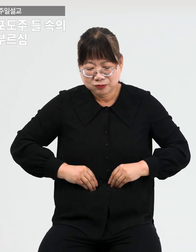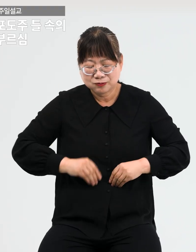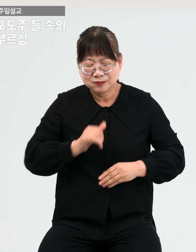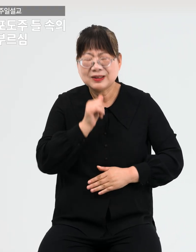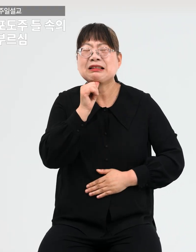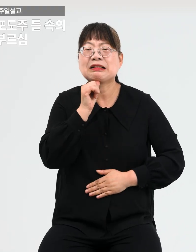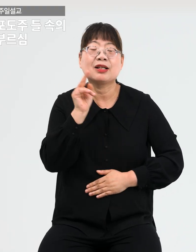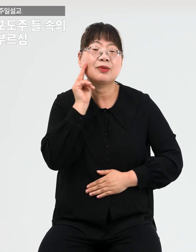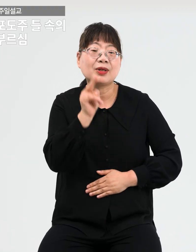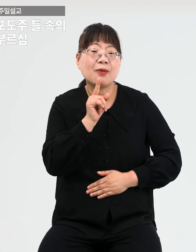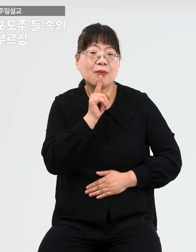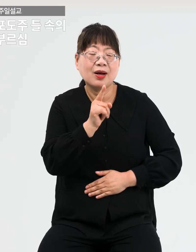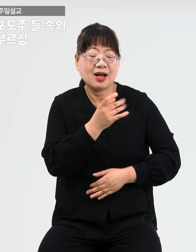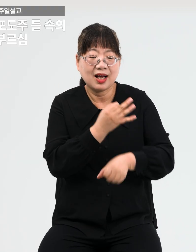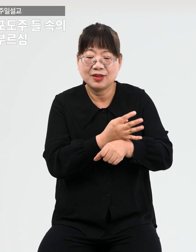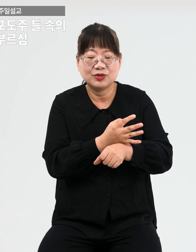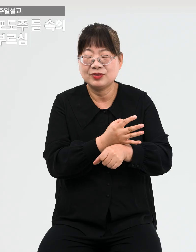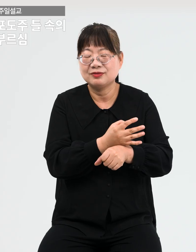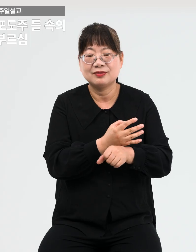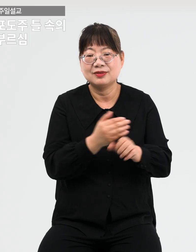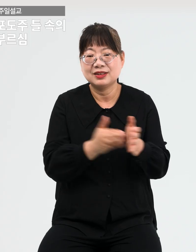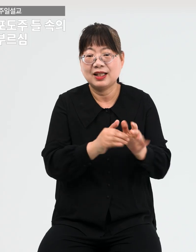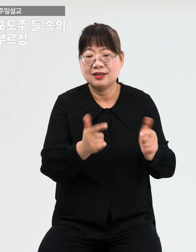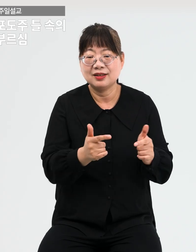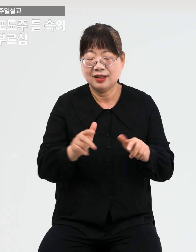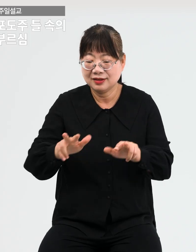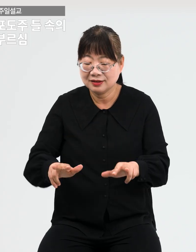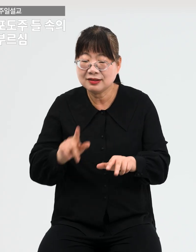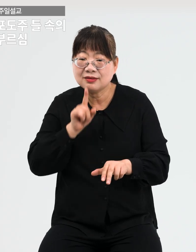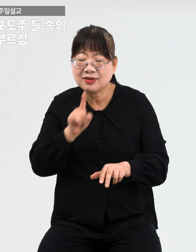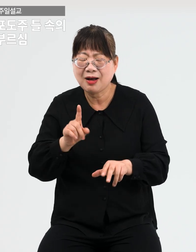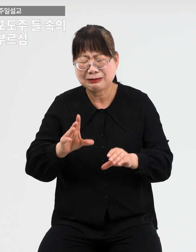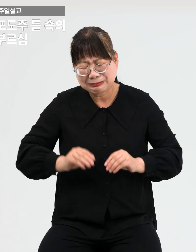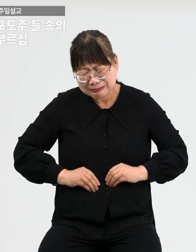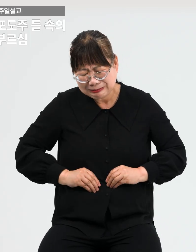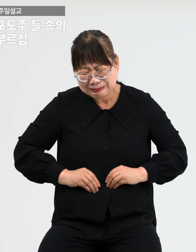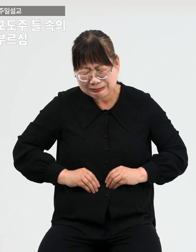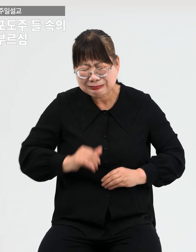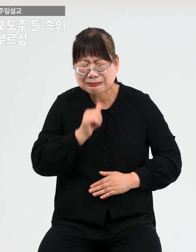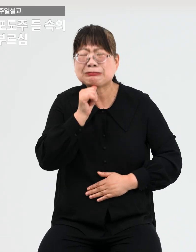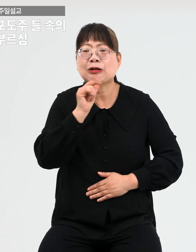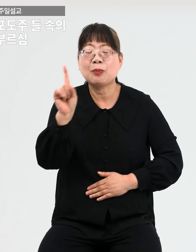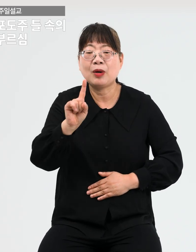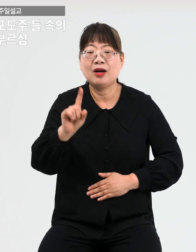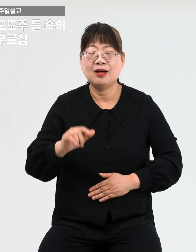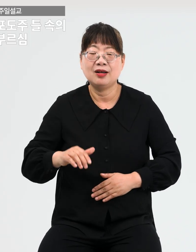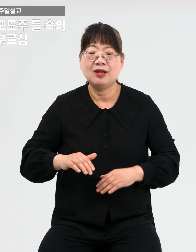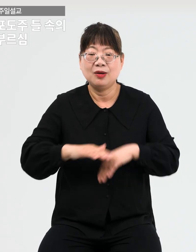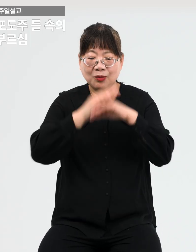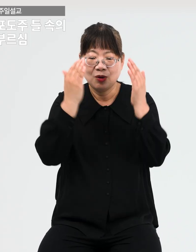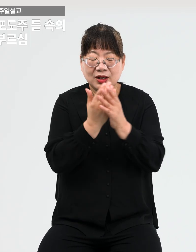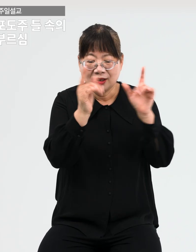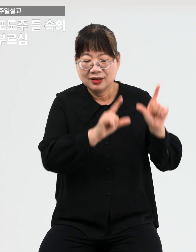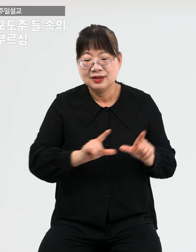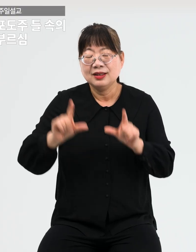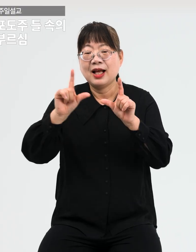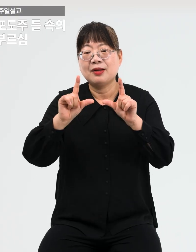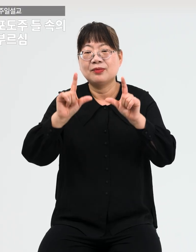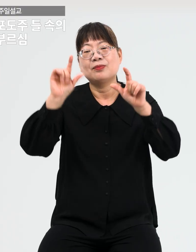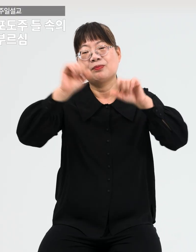그냥 단순한 얘기가 아니라 여기서 말하는 궁핍은 총체적인